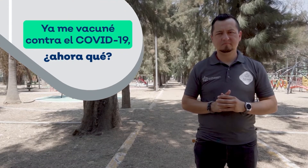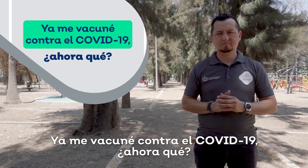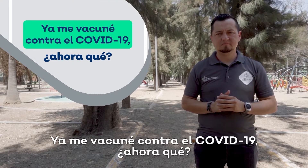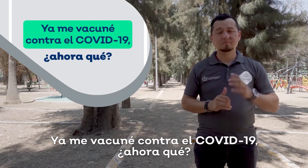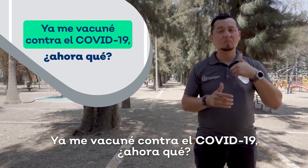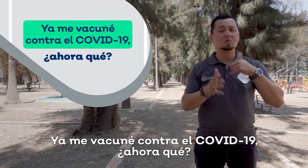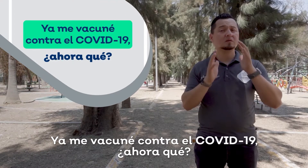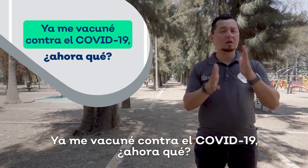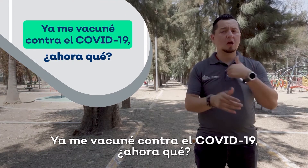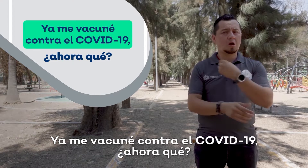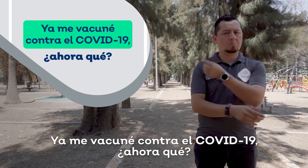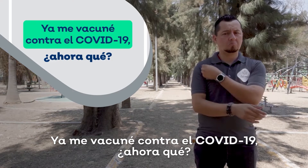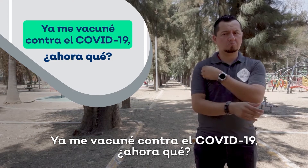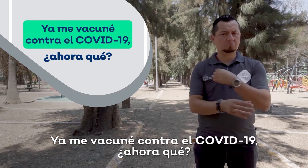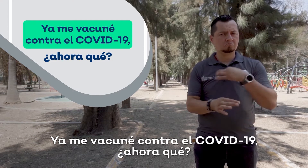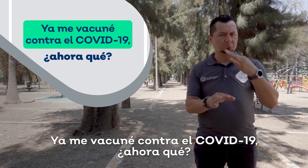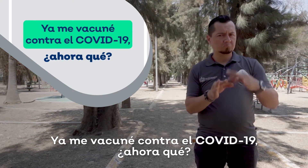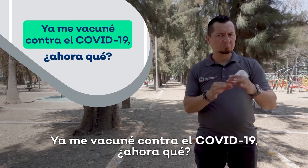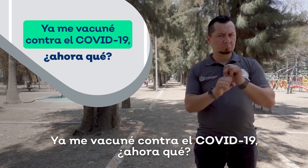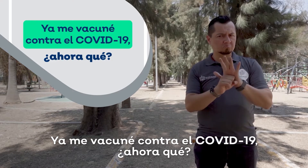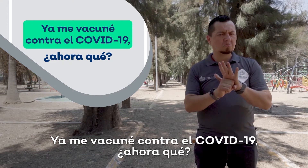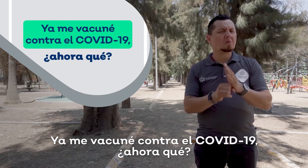Ya me vacuné contra el COVID-19. ¿Ahora qué?